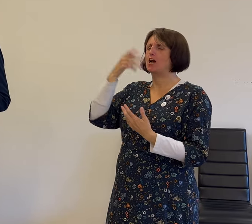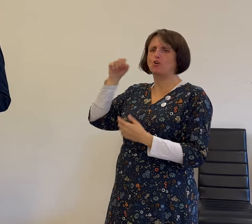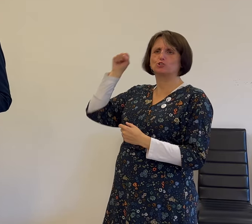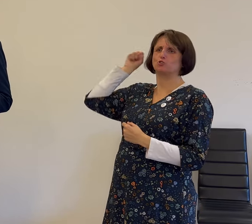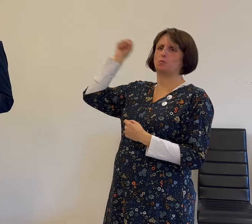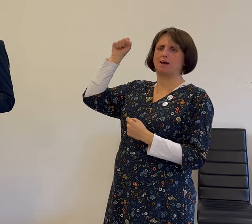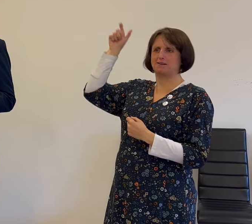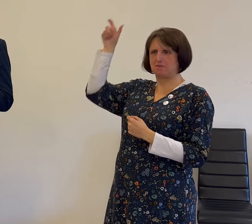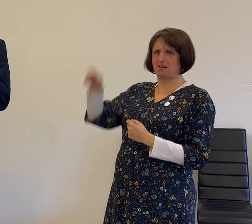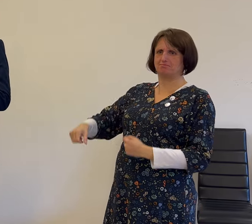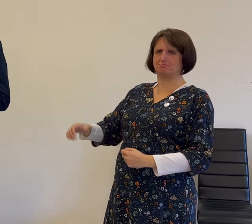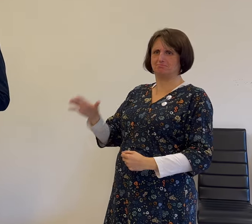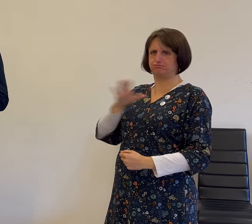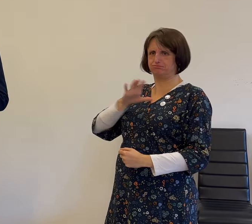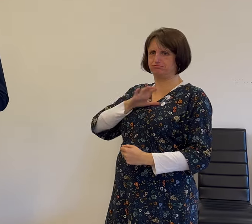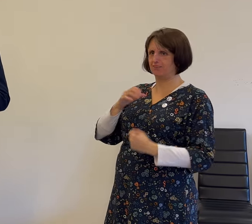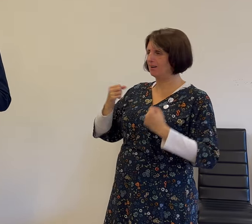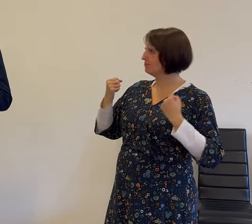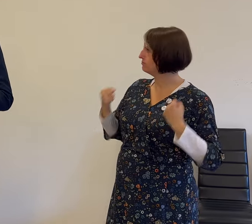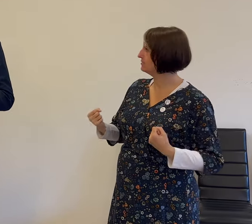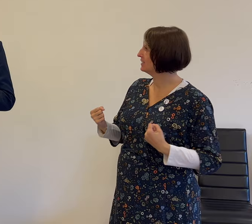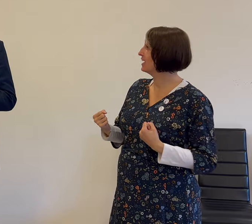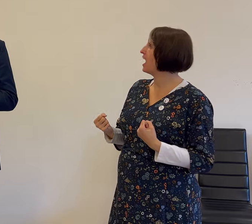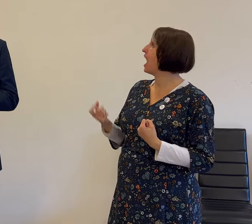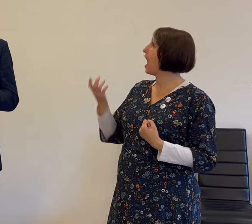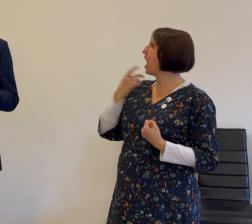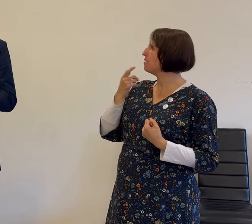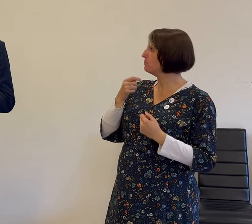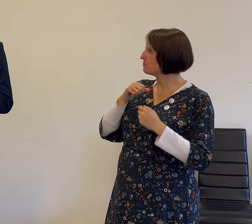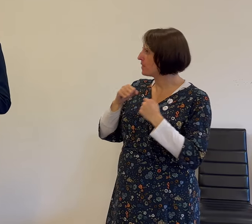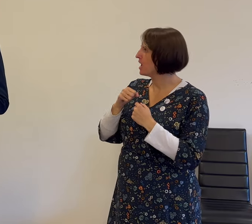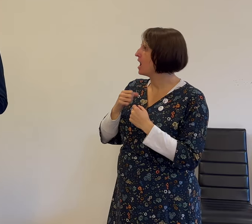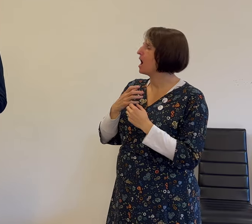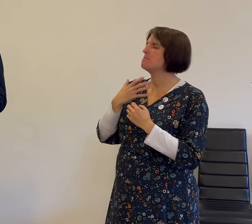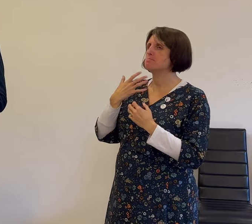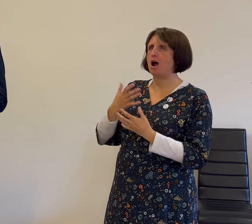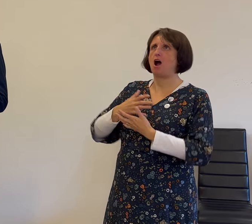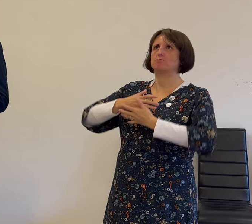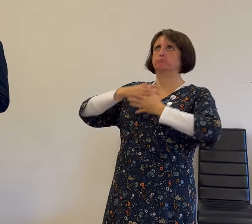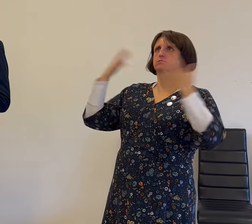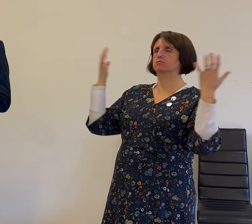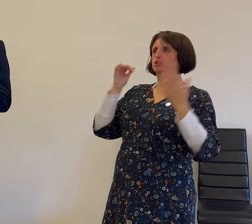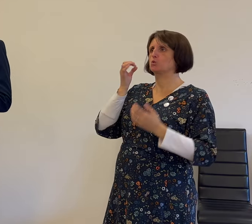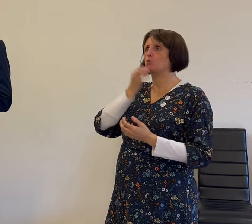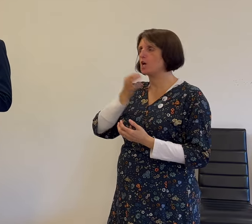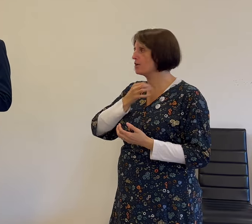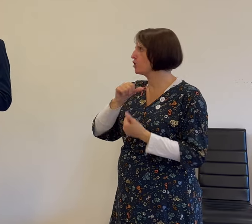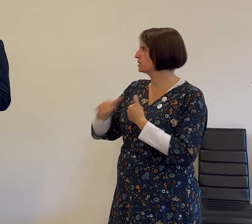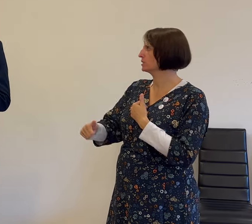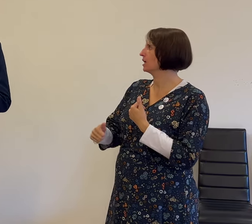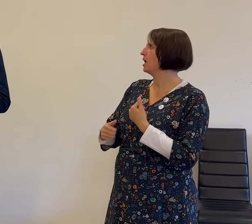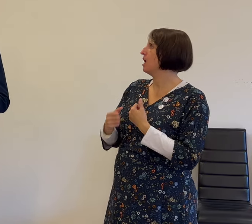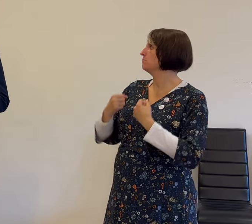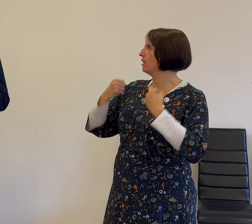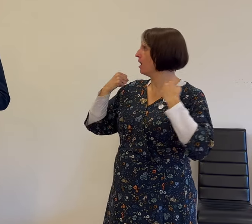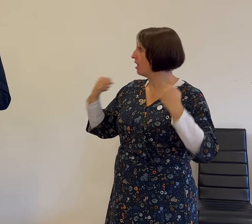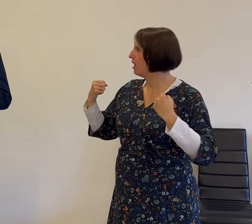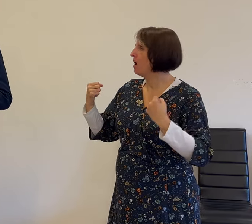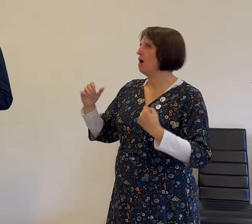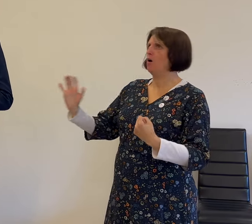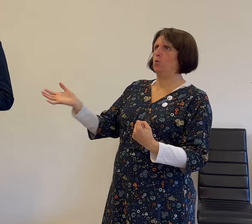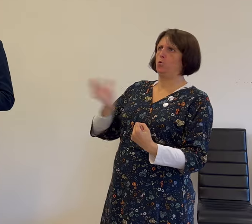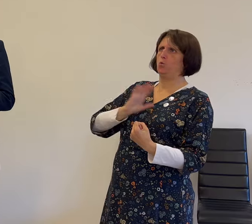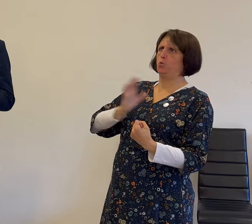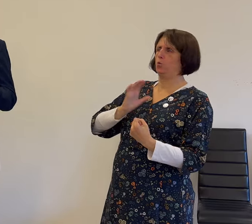Má mnohem větší sílu, má mnohem větší zkušenosti, je to obávaný